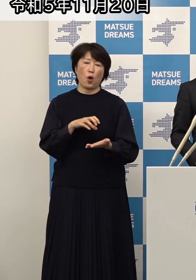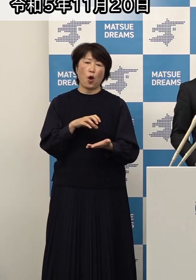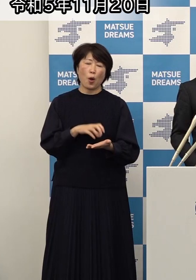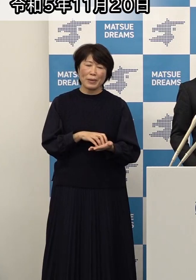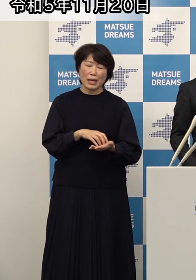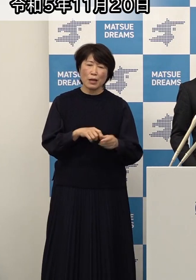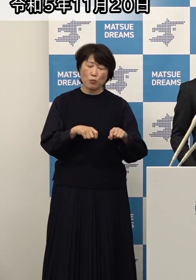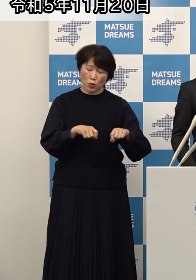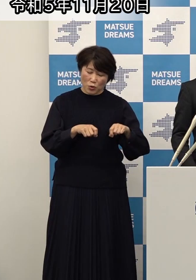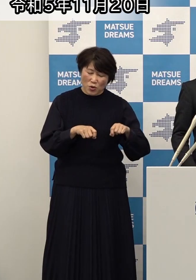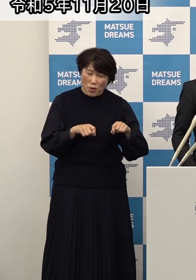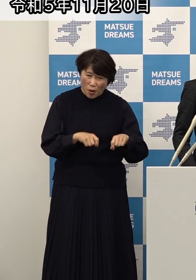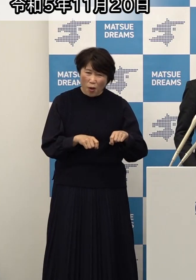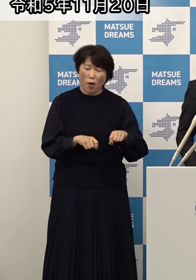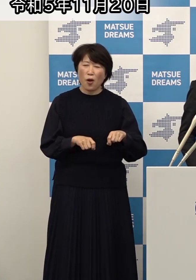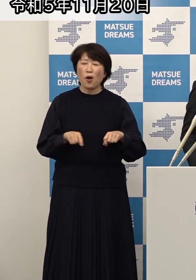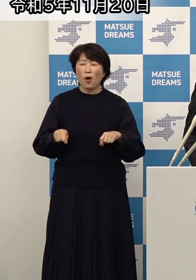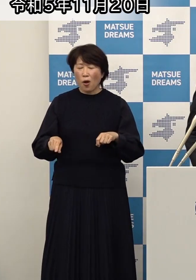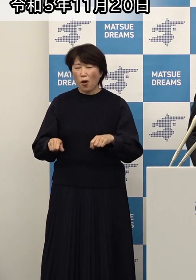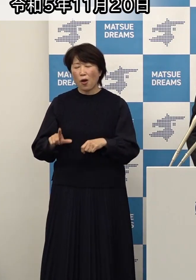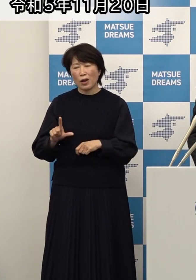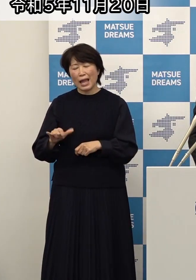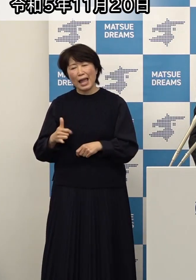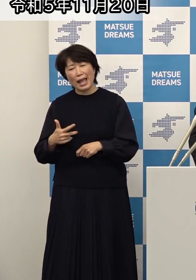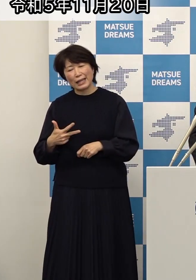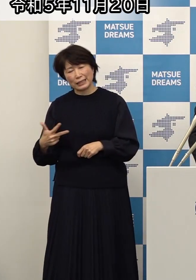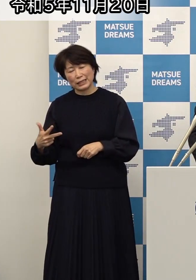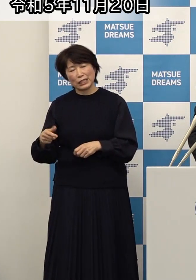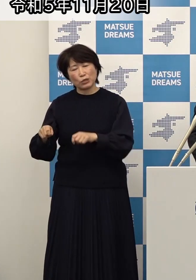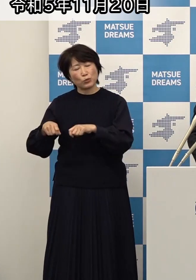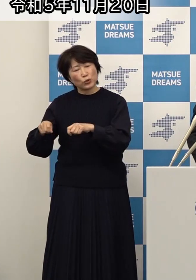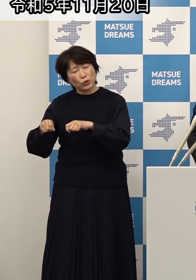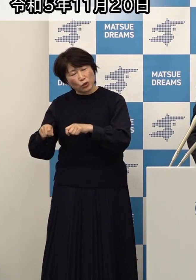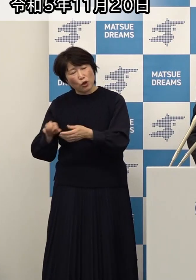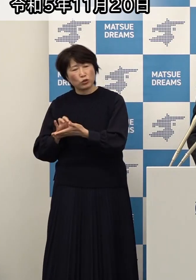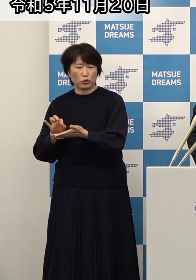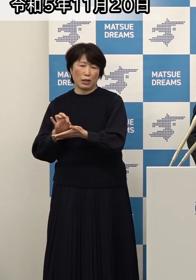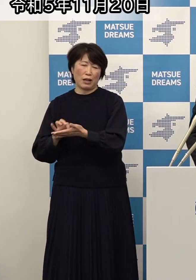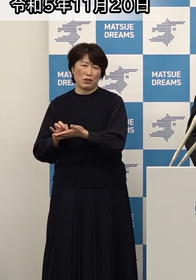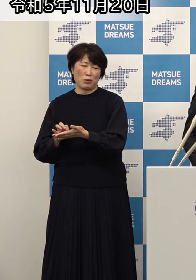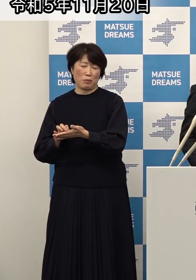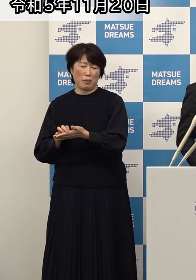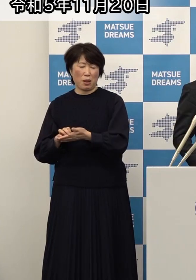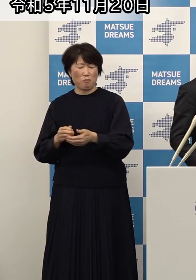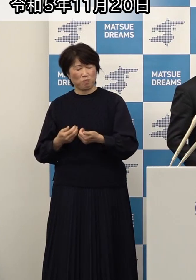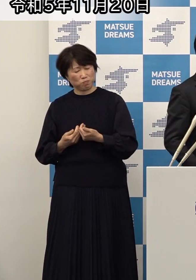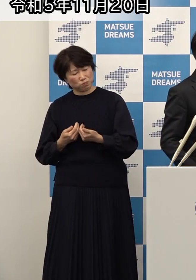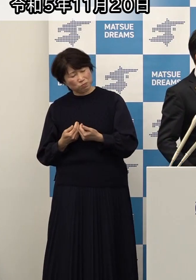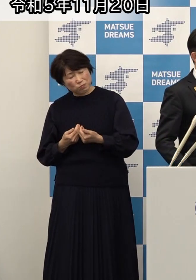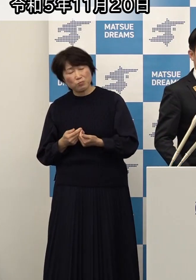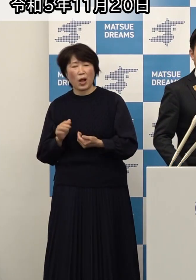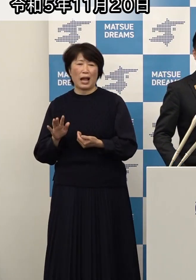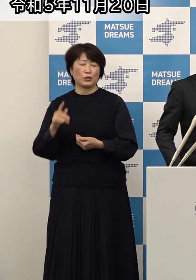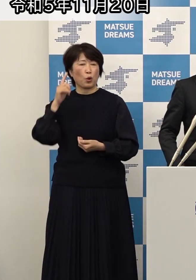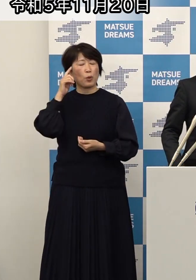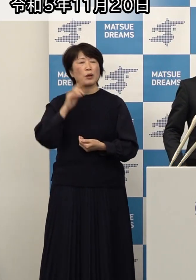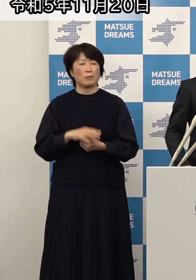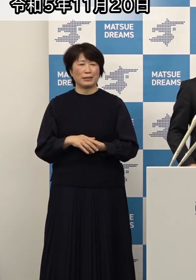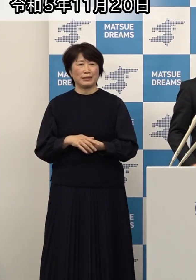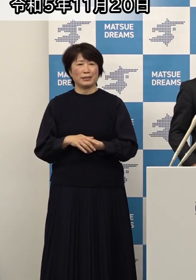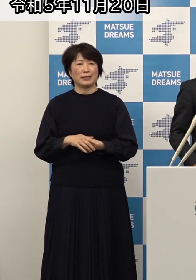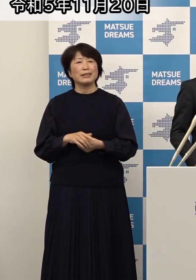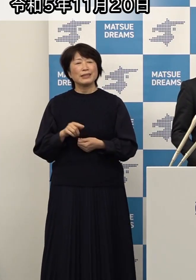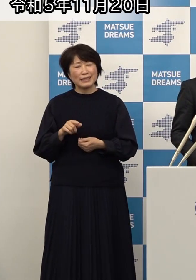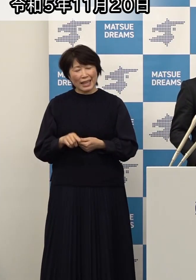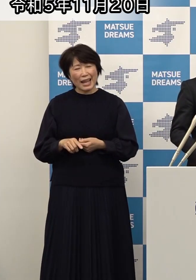袋に使うのに抵抗があるというふうにおっしゃっていただく方もいらっしゃいました。そこで少し可愛いキャラ